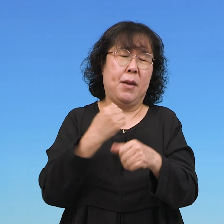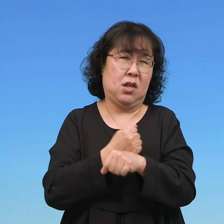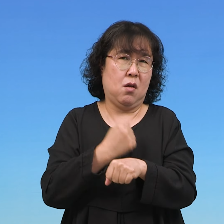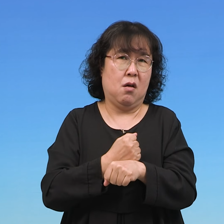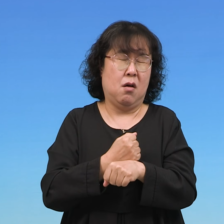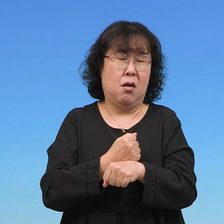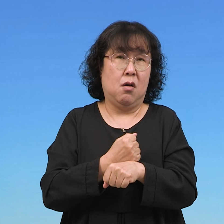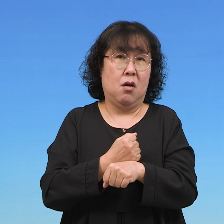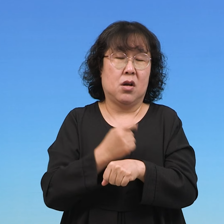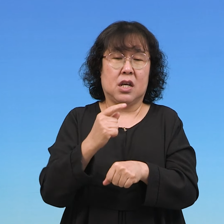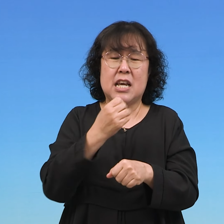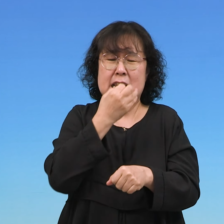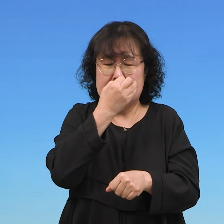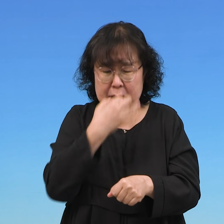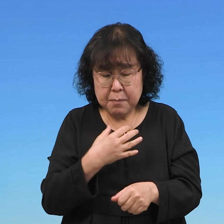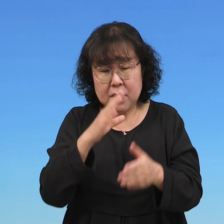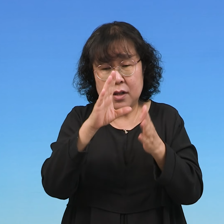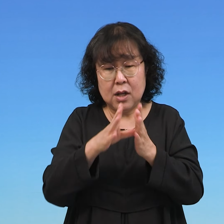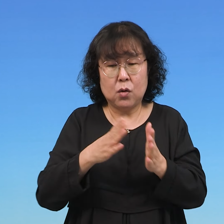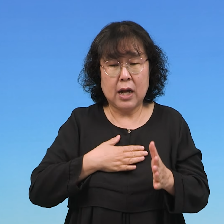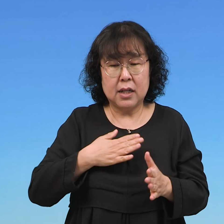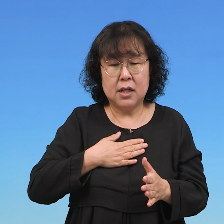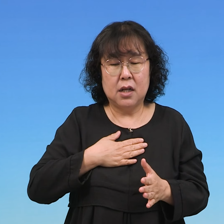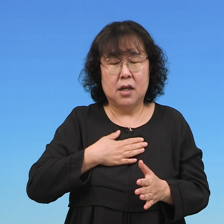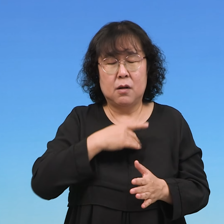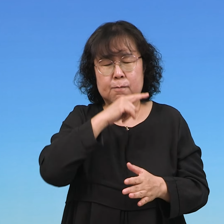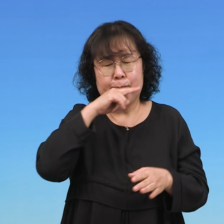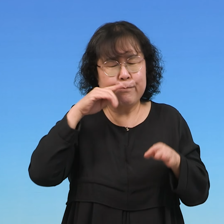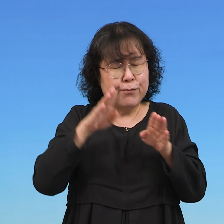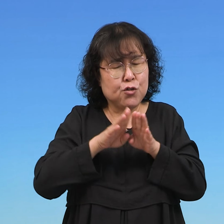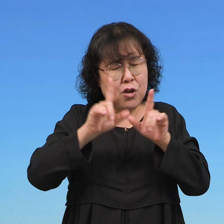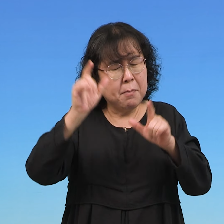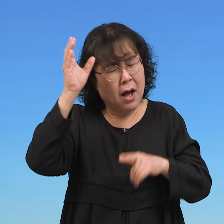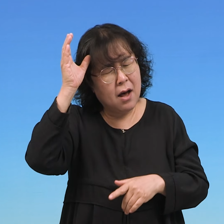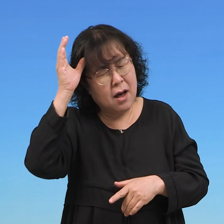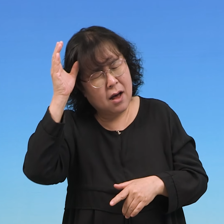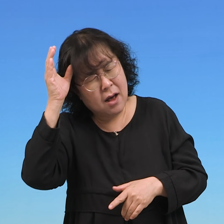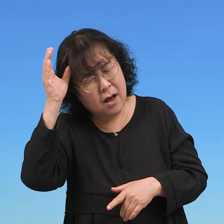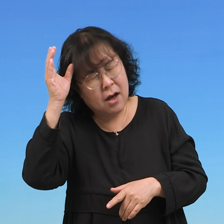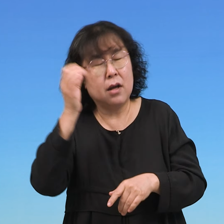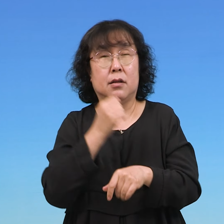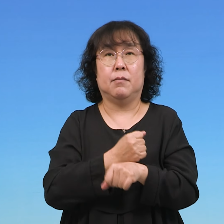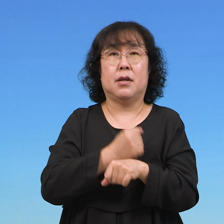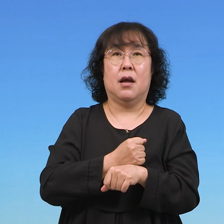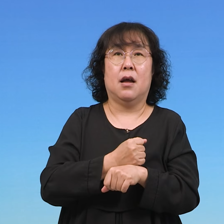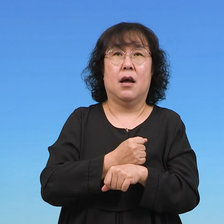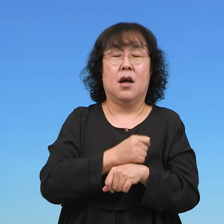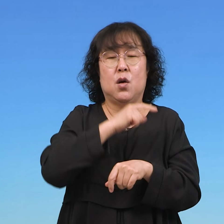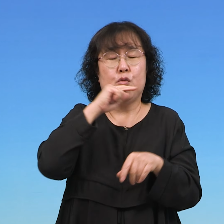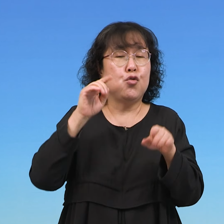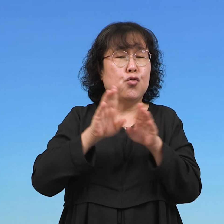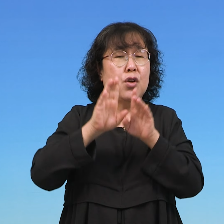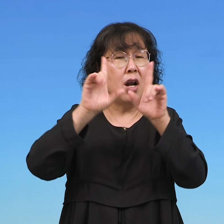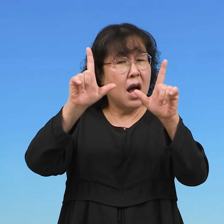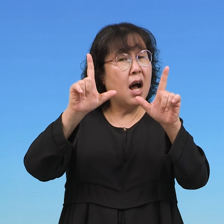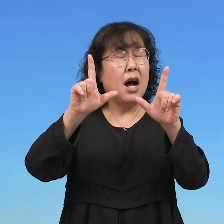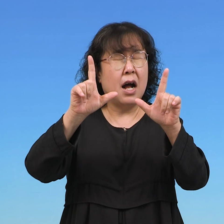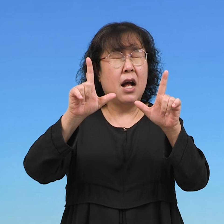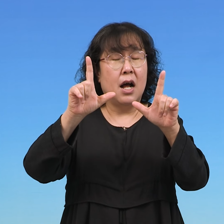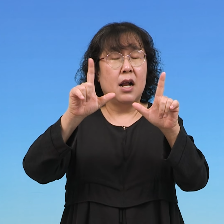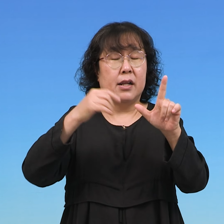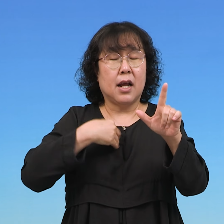보낼 때도요, 주일만 기다리는 거예요. 주일만 기다리는 거예요. 이게 주일이 저를